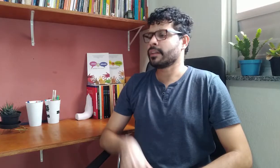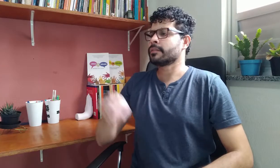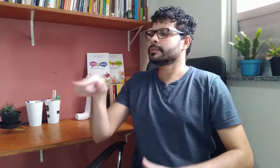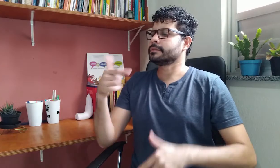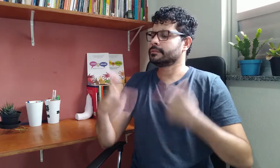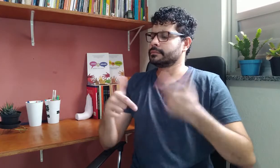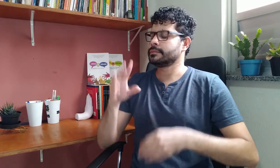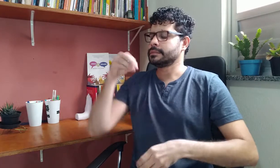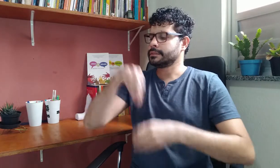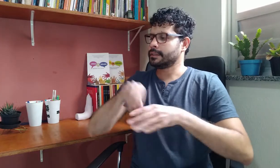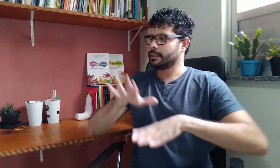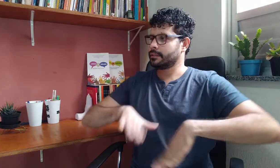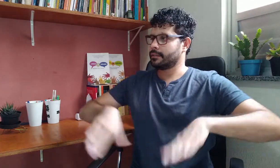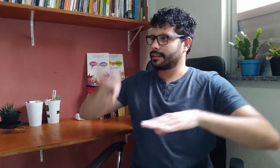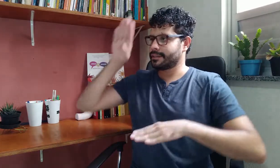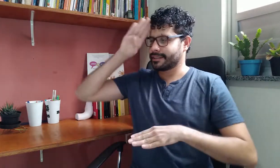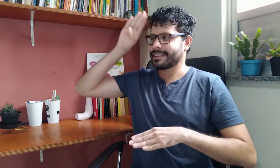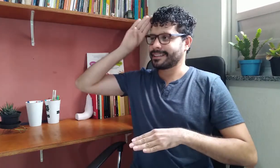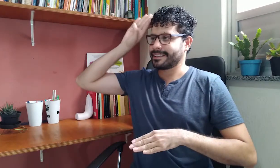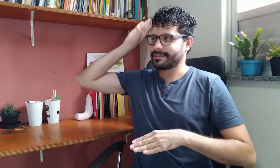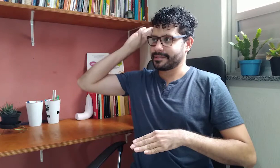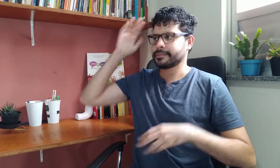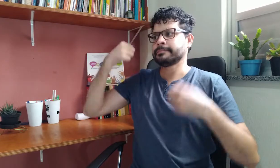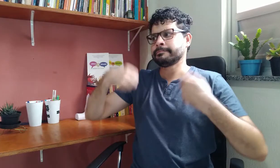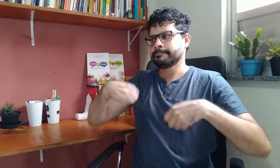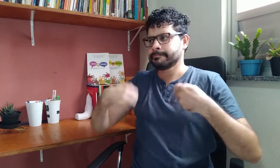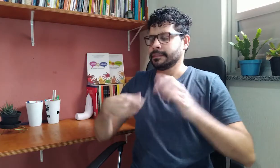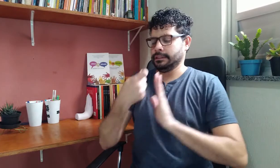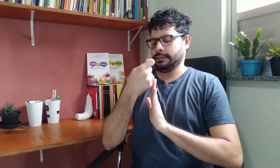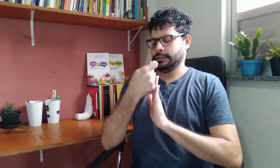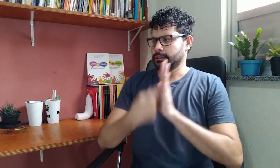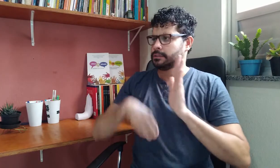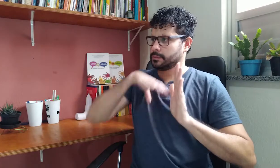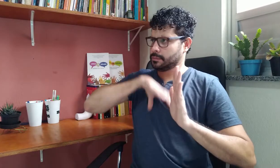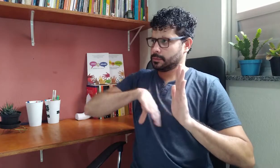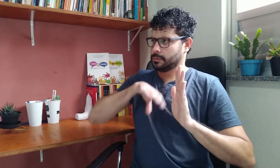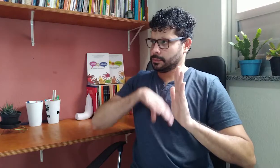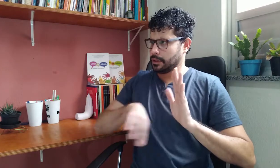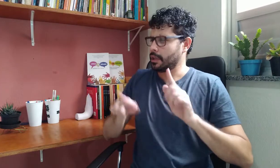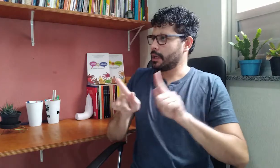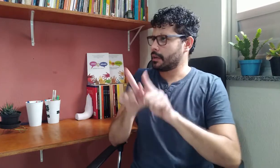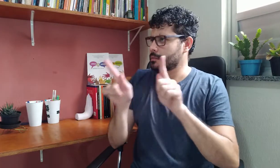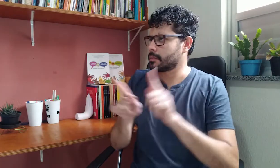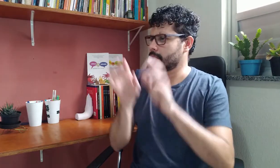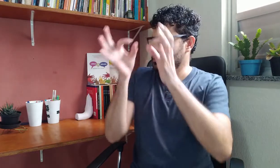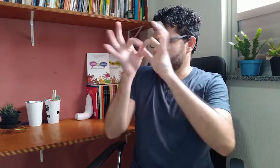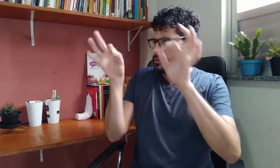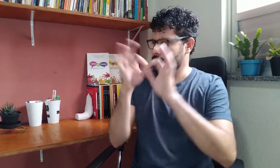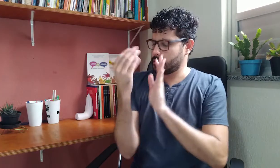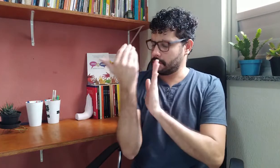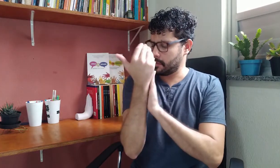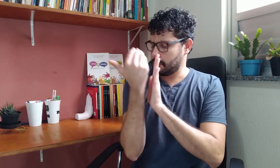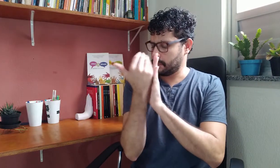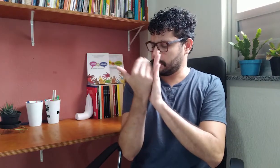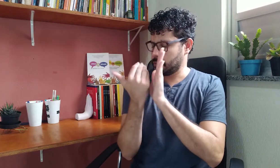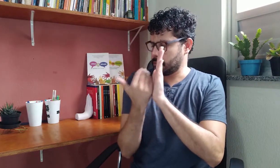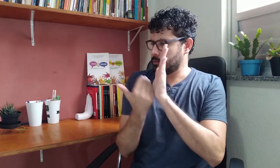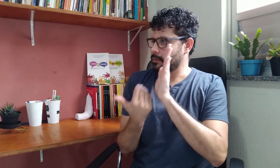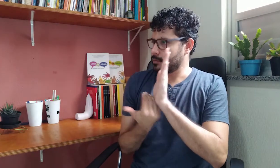Sim, e o seu trabalho ele ocorre no contexto acadêmico, onde é necessária a escrita da língua portuguesa, respeitando as regras de gramática,